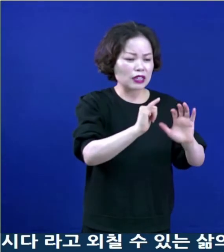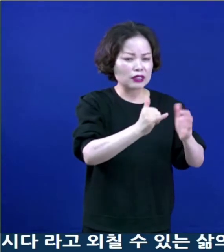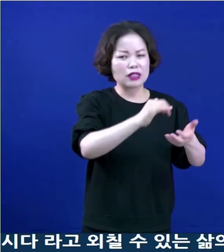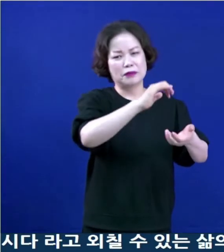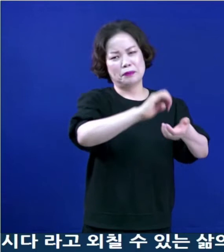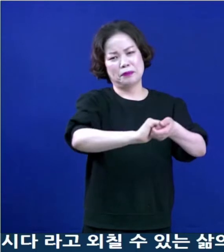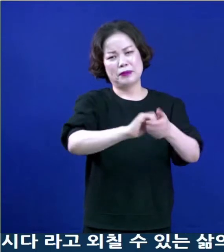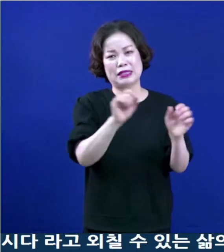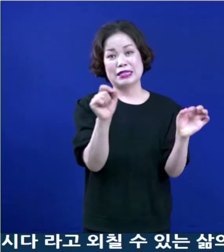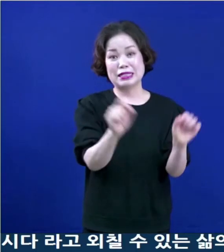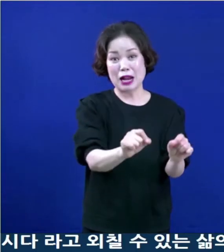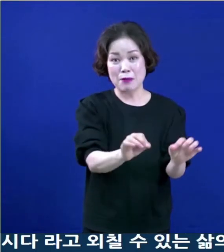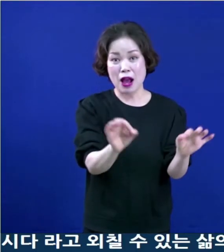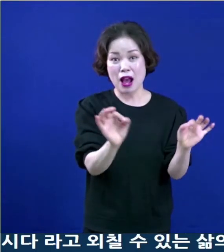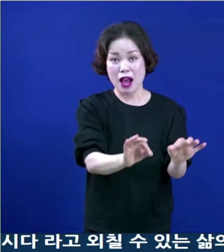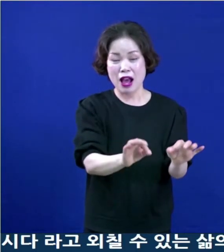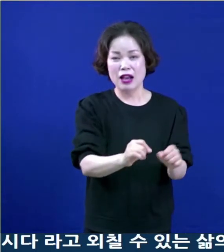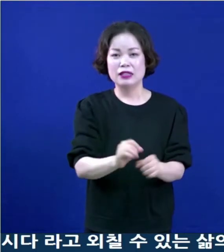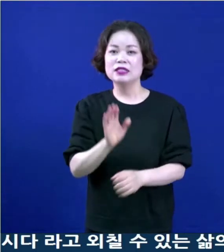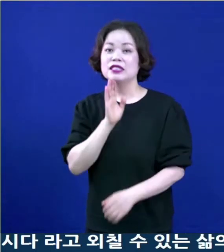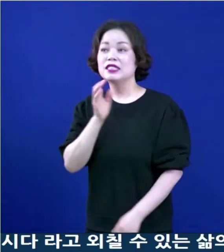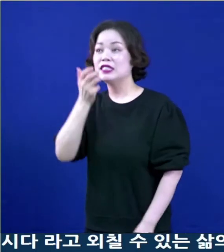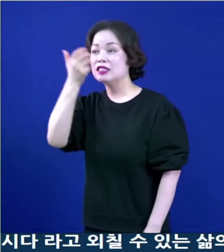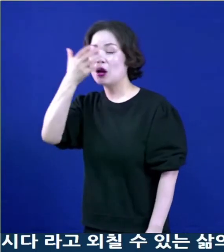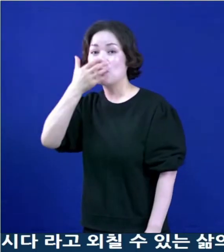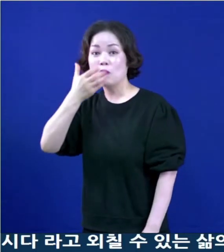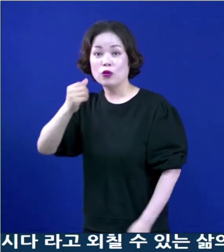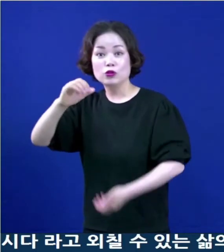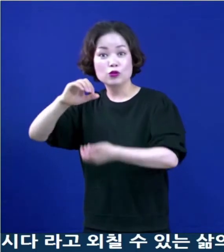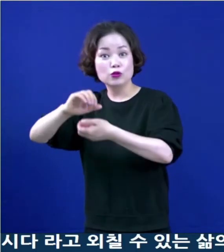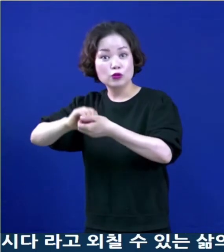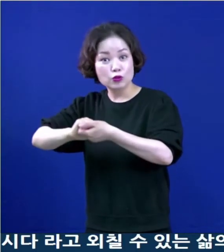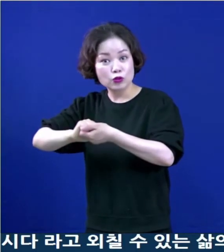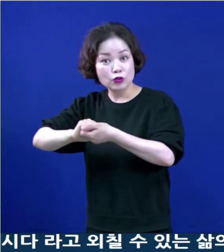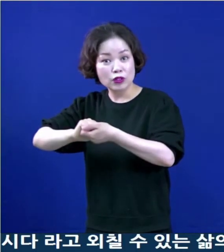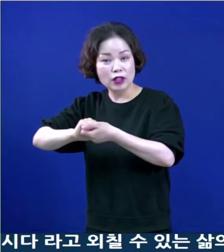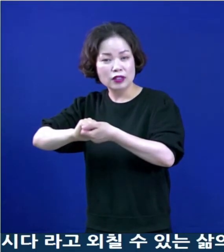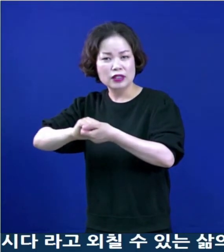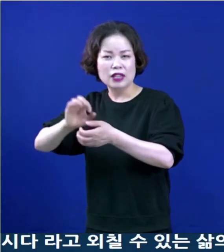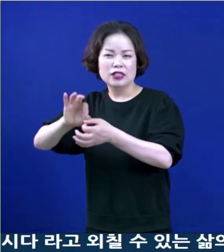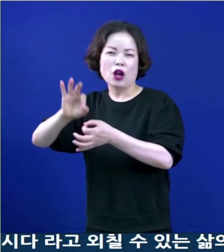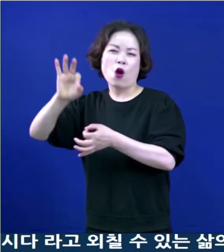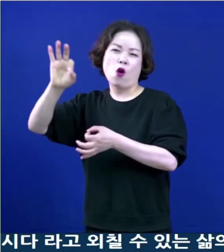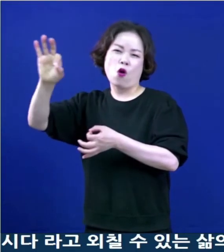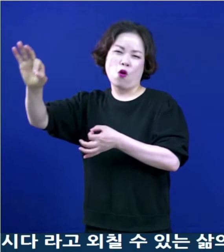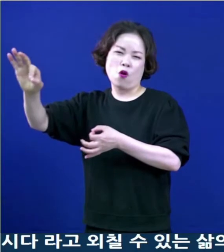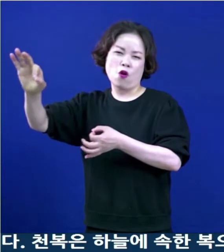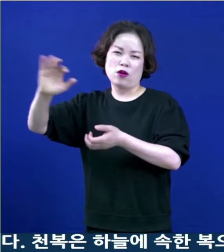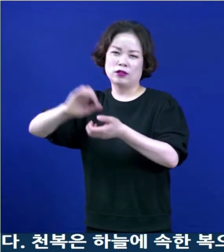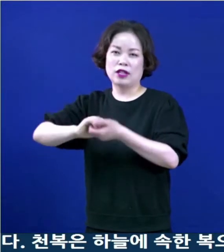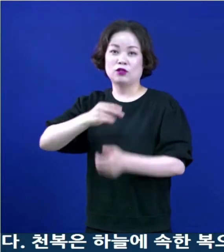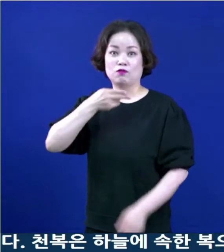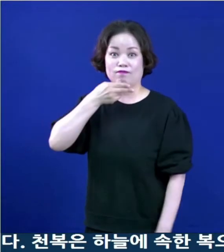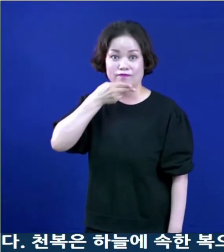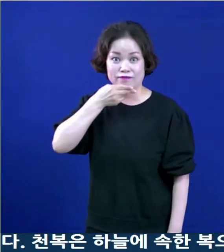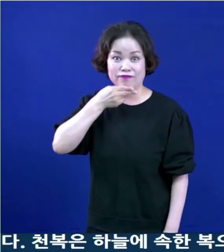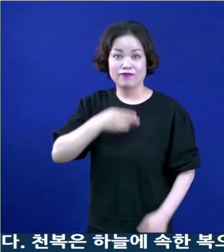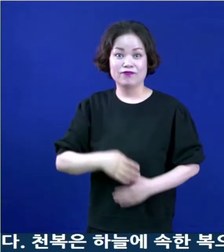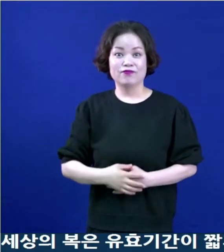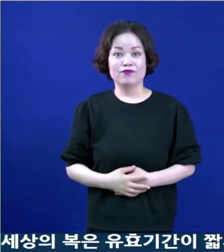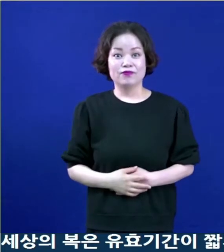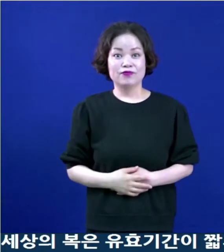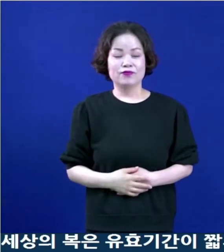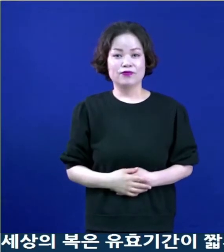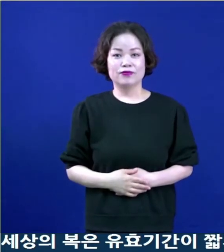유효기간이 짧은데 신령한 복은 유효기간이 영원하다라고 볼 수 있겠습니다.